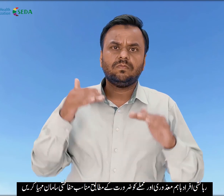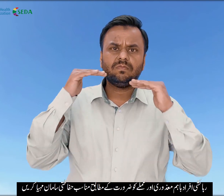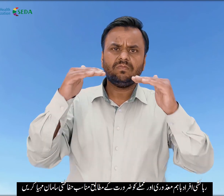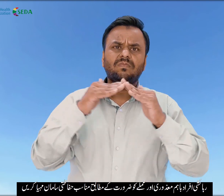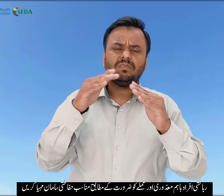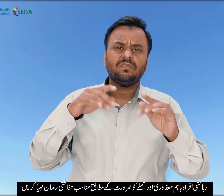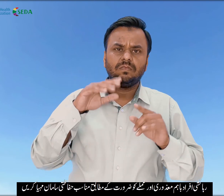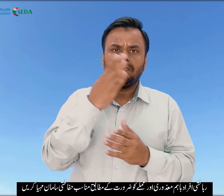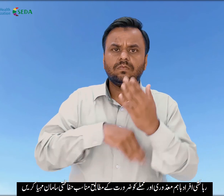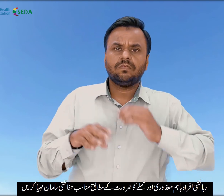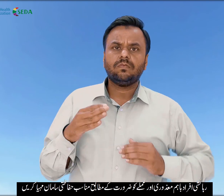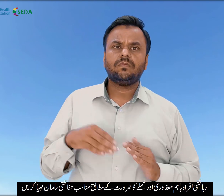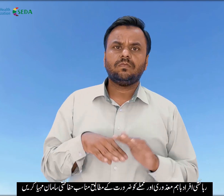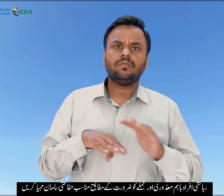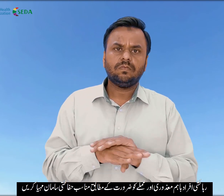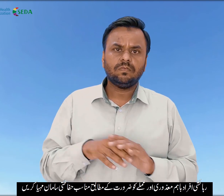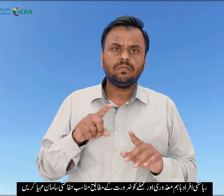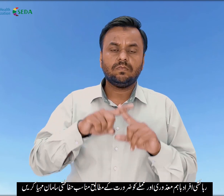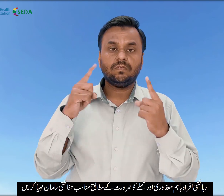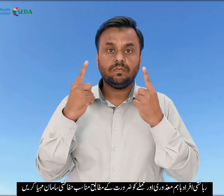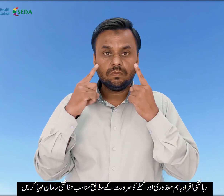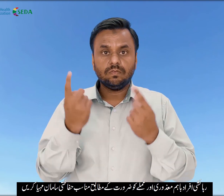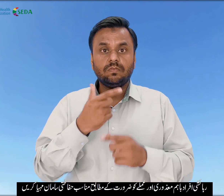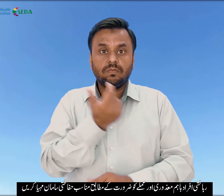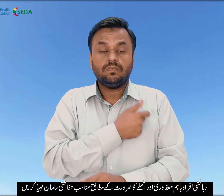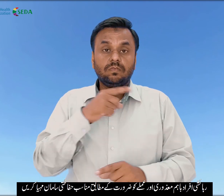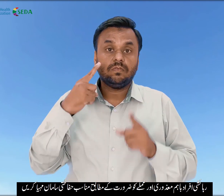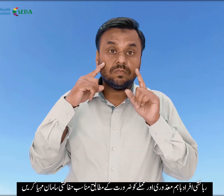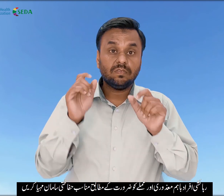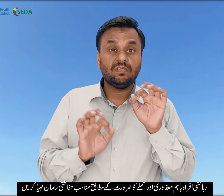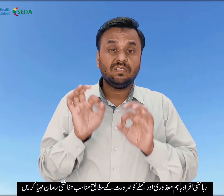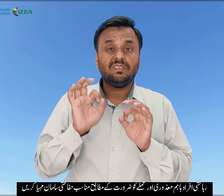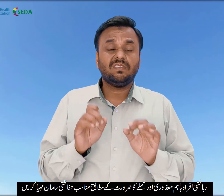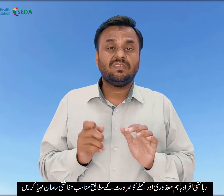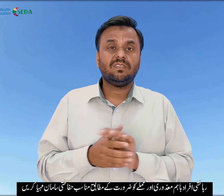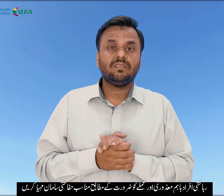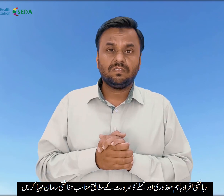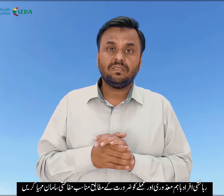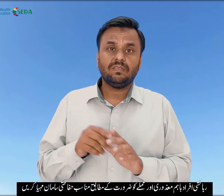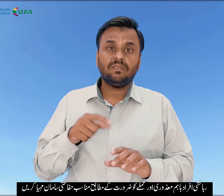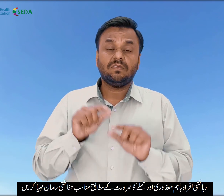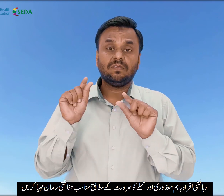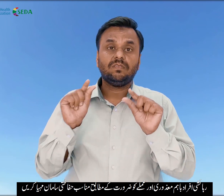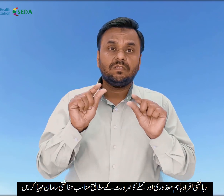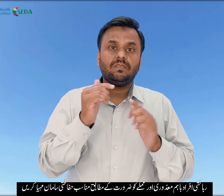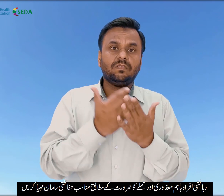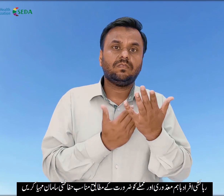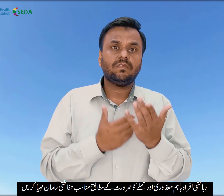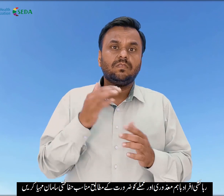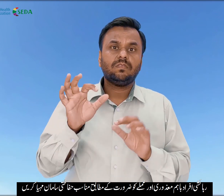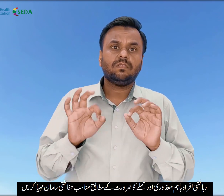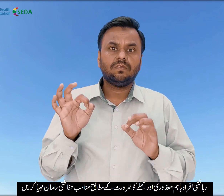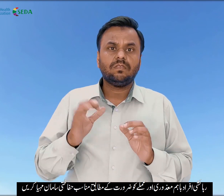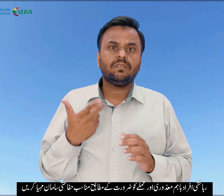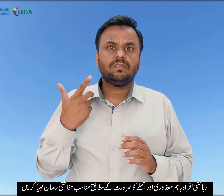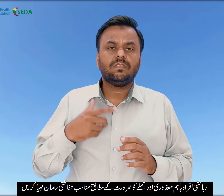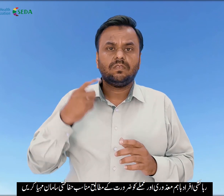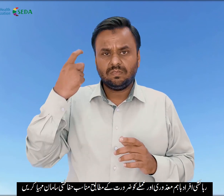رہائشی افراد باہم معذوری اور عملے کو ضرورت کے مطابق مناسب حفاظتی سامان،